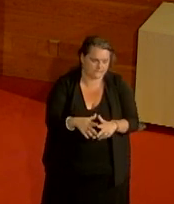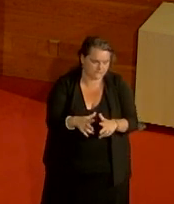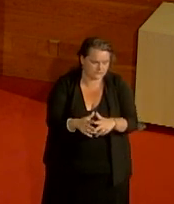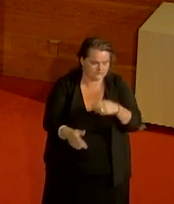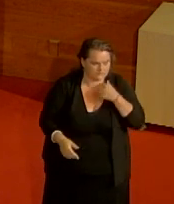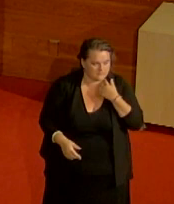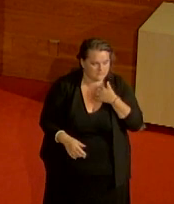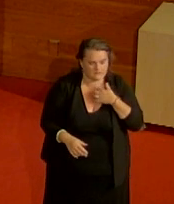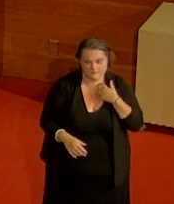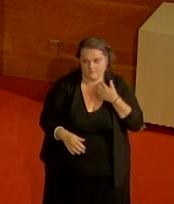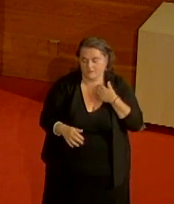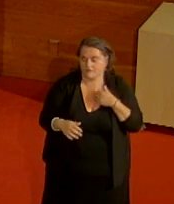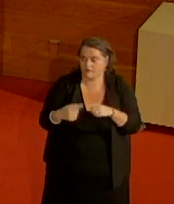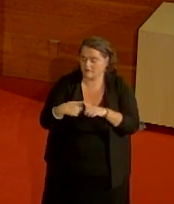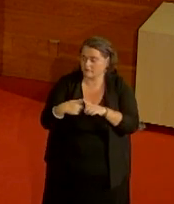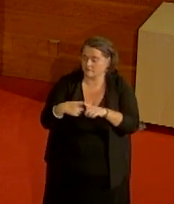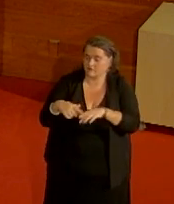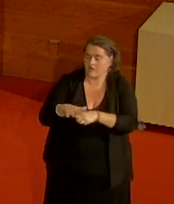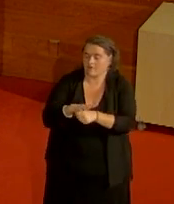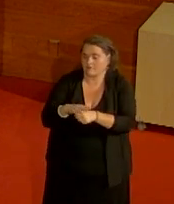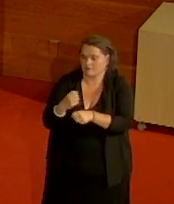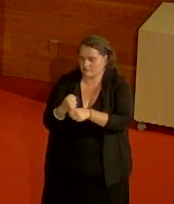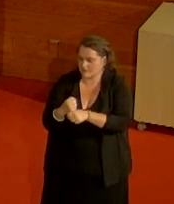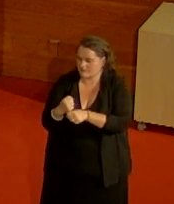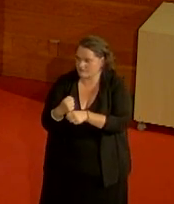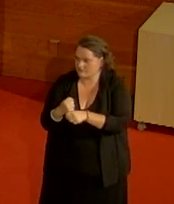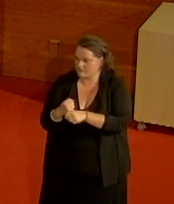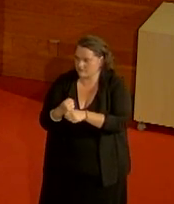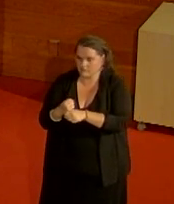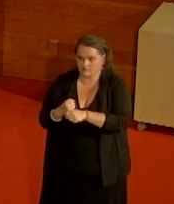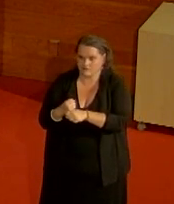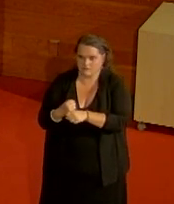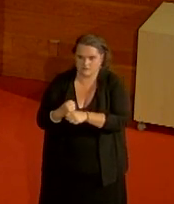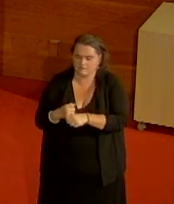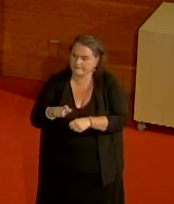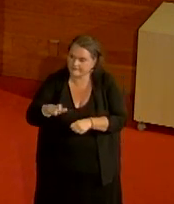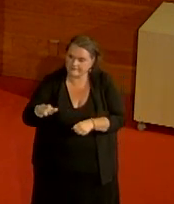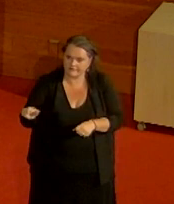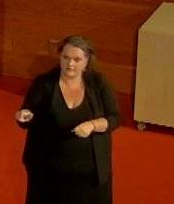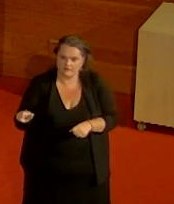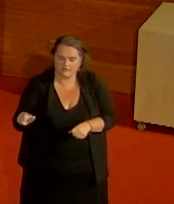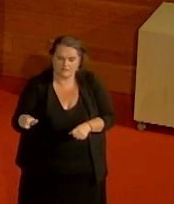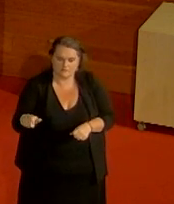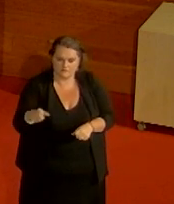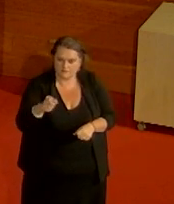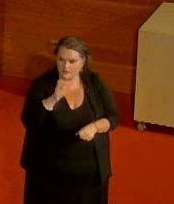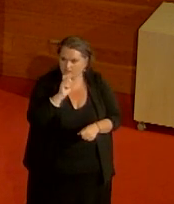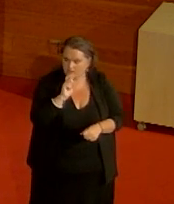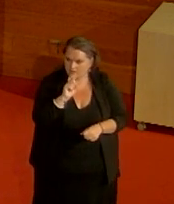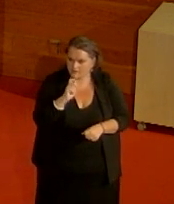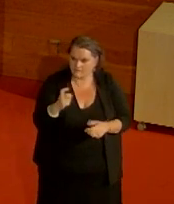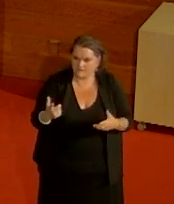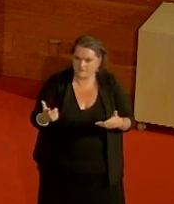un nivel laboral cuando vemos que se alienta la enemistad entre trabajadores que se dificulta la creación